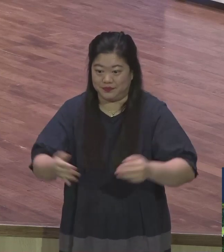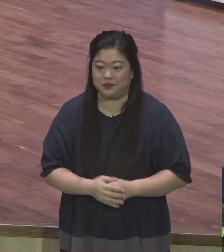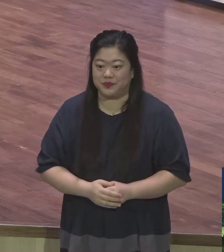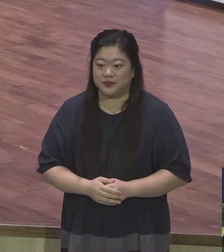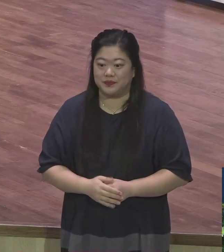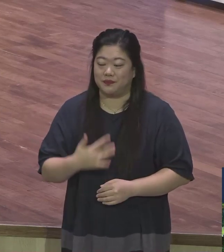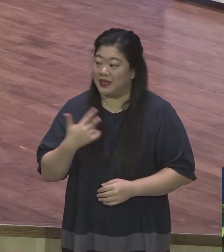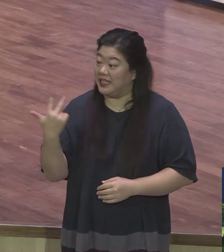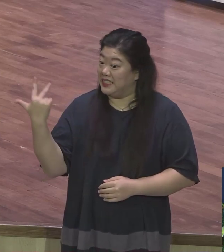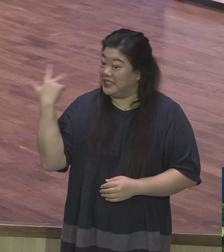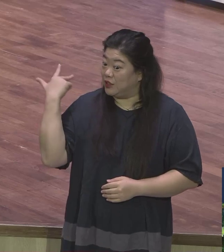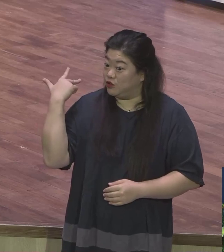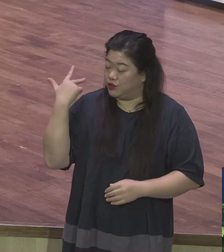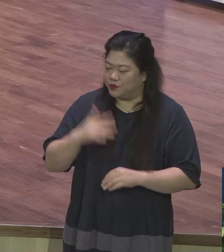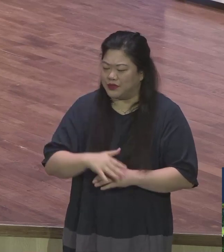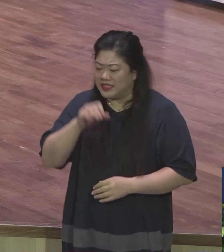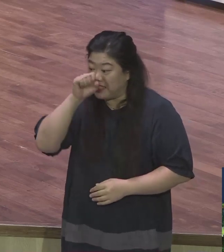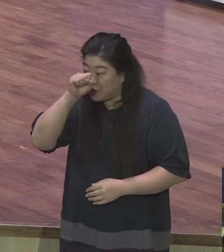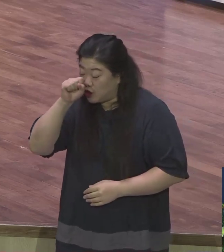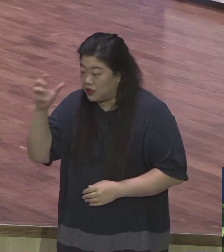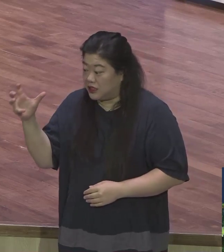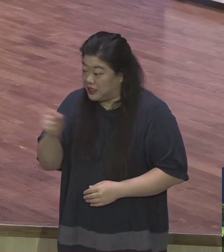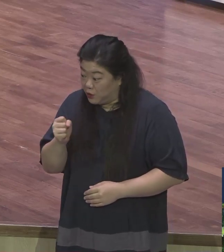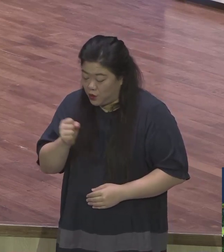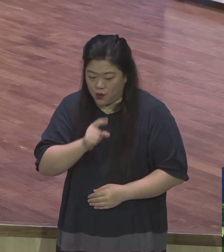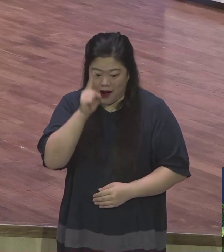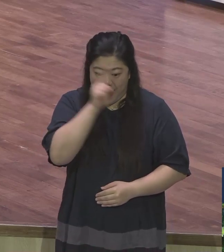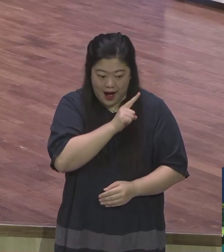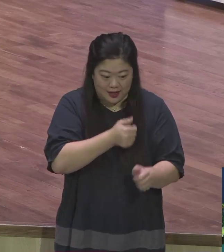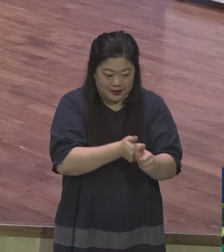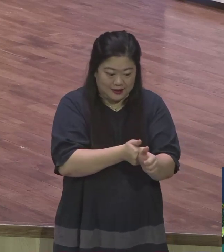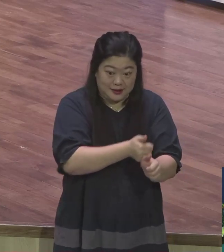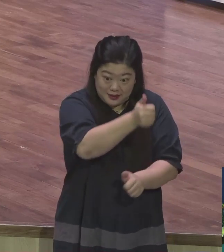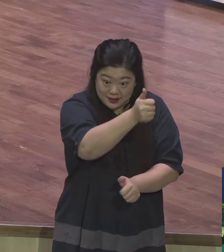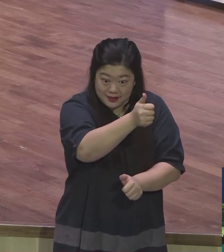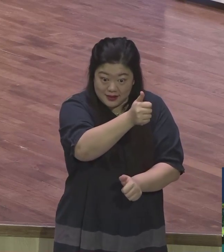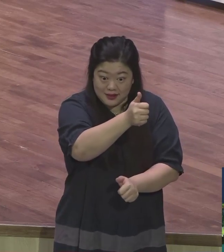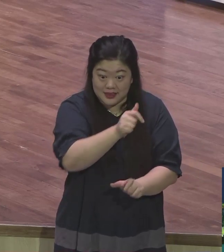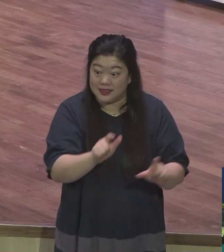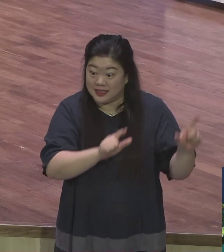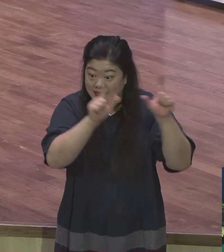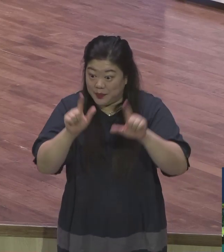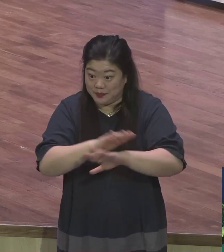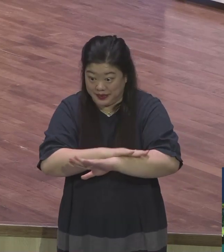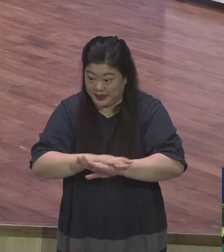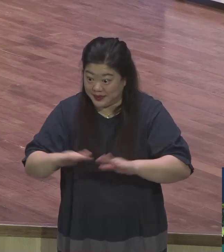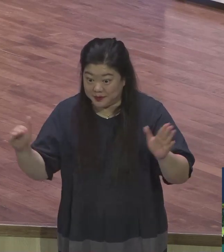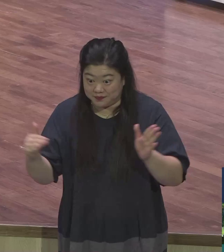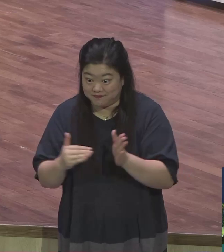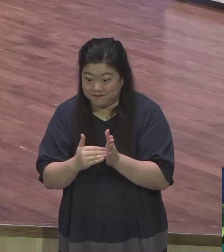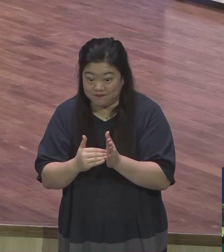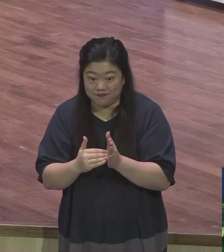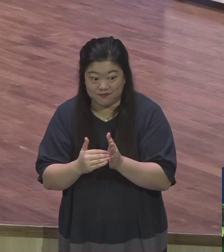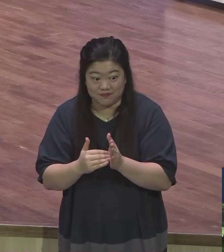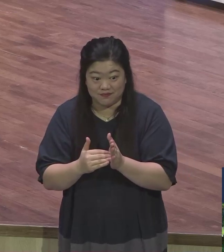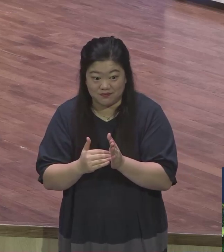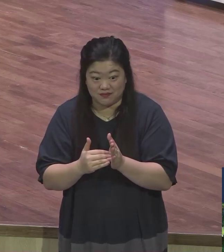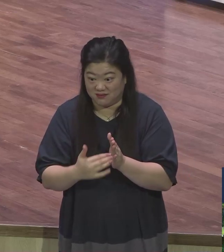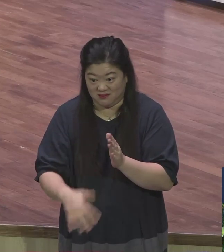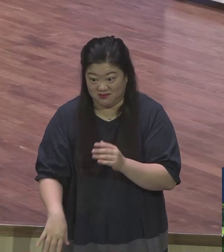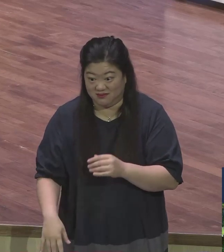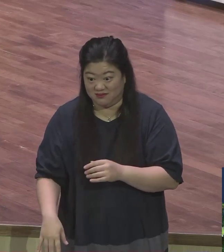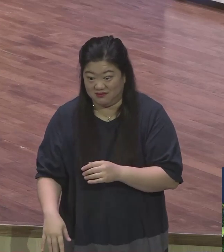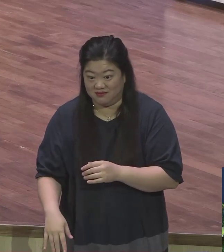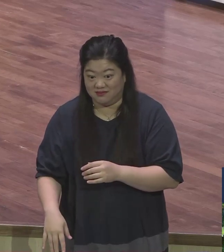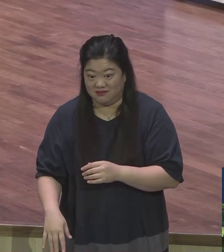선으로 악을 이기라, 선으로 악을 이기는 삶을 살아라 그렇게 말씀을 드렸는데